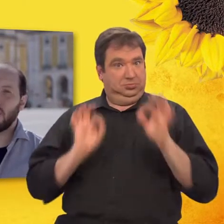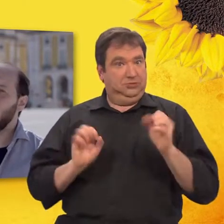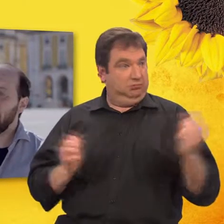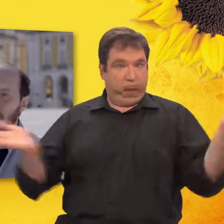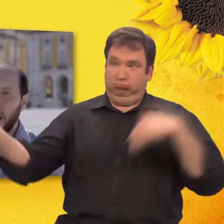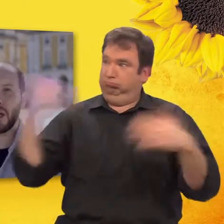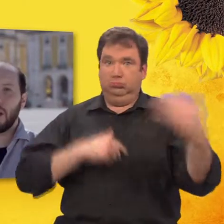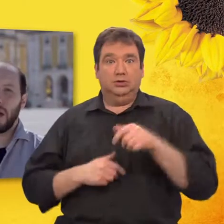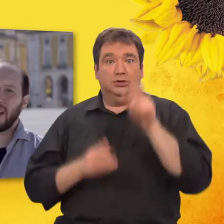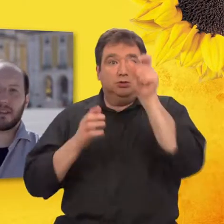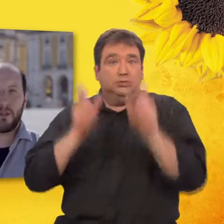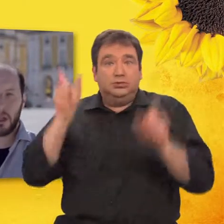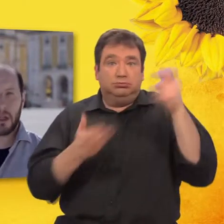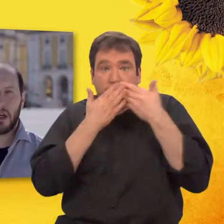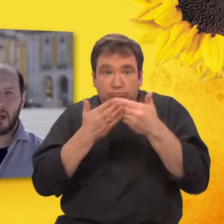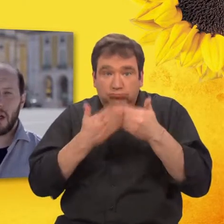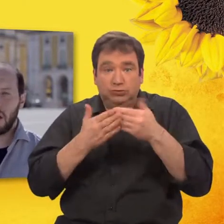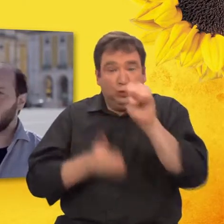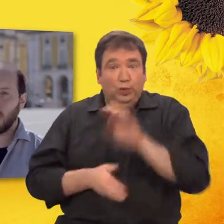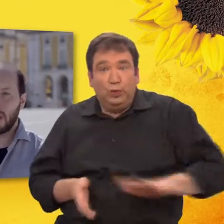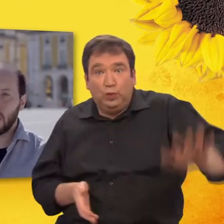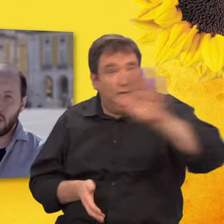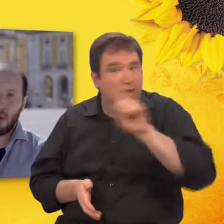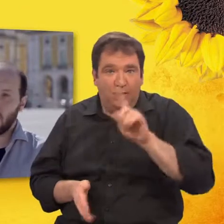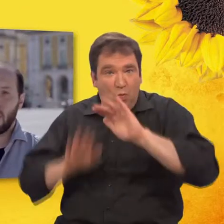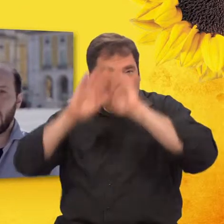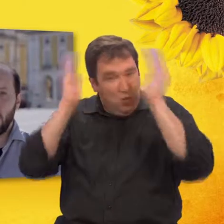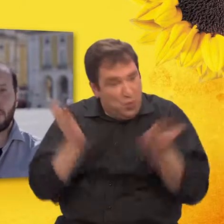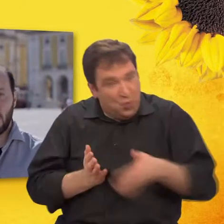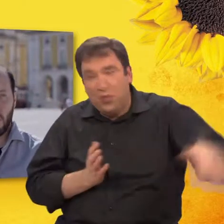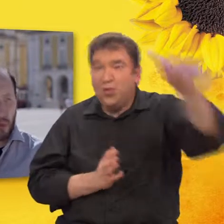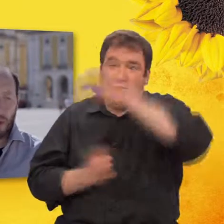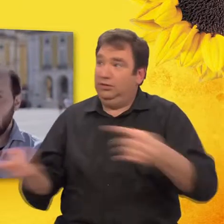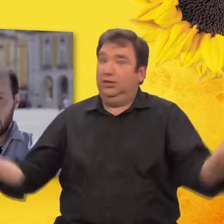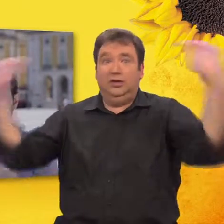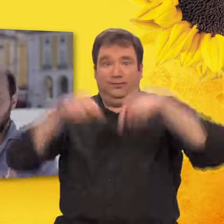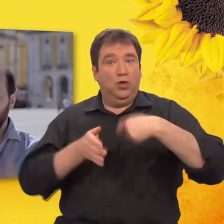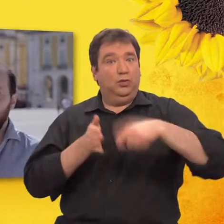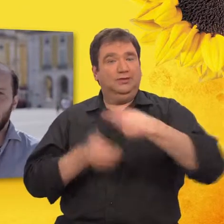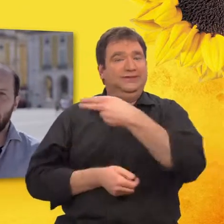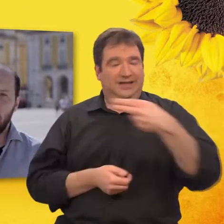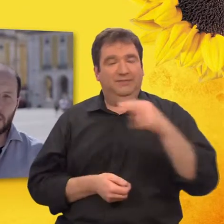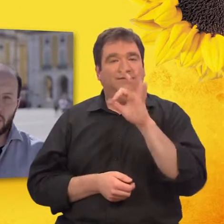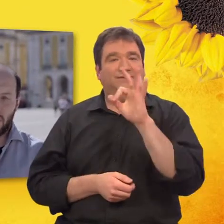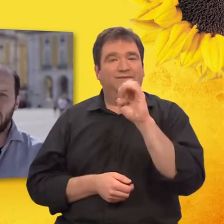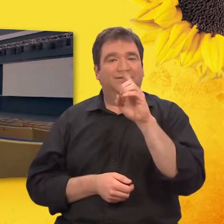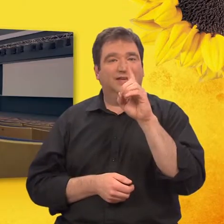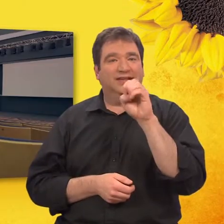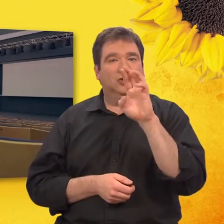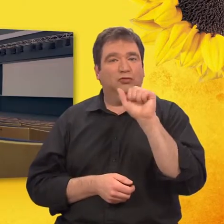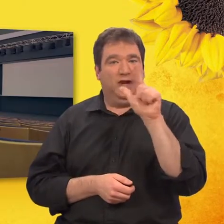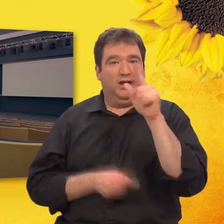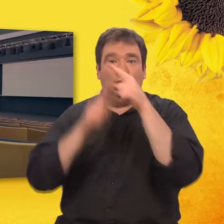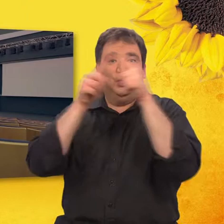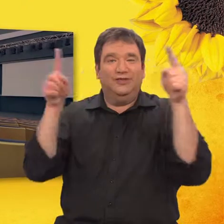Tienen condiciones ideales para receber estudantes, no solo de toda a Europa, mas de todo o mundo, a través do projeto que chamamos das universidades